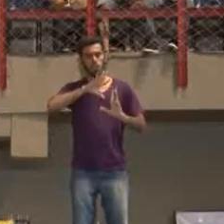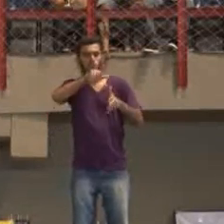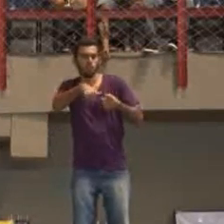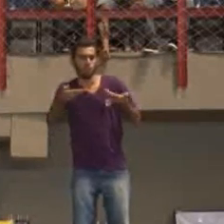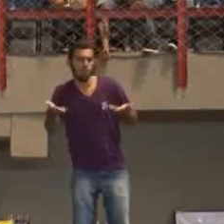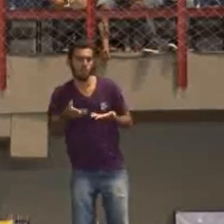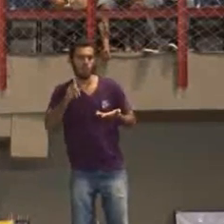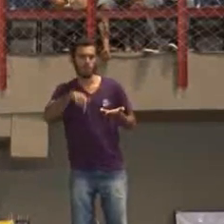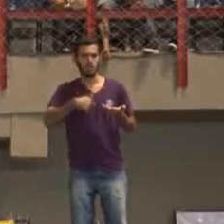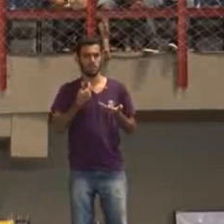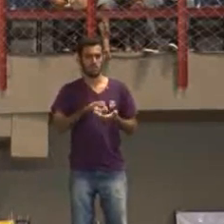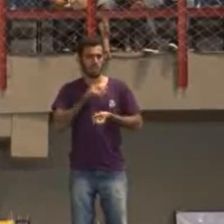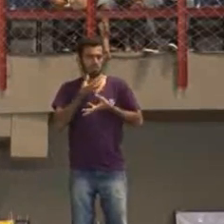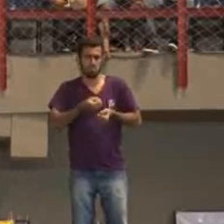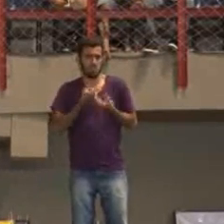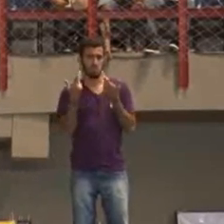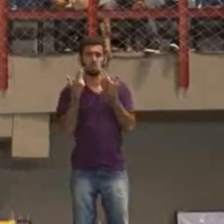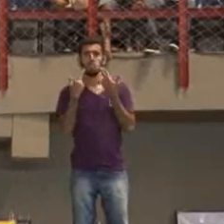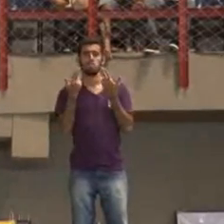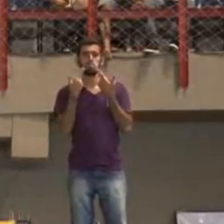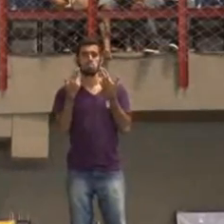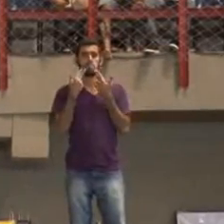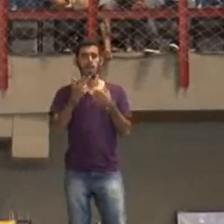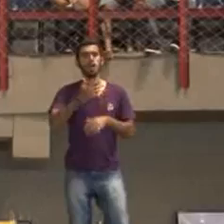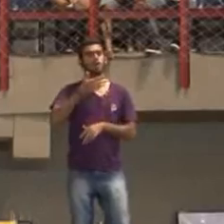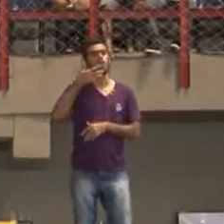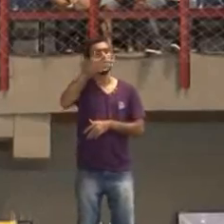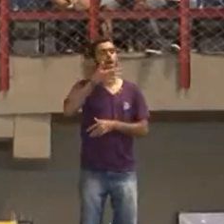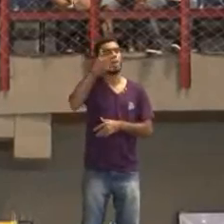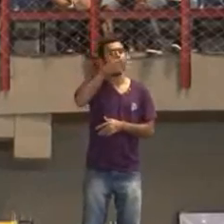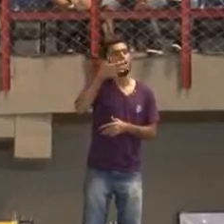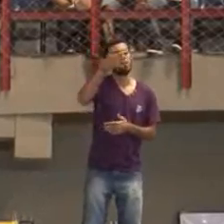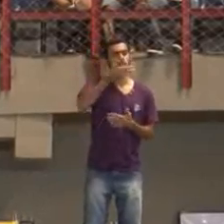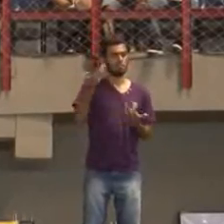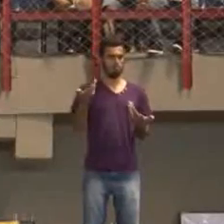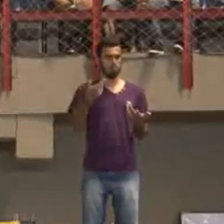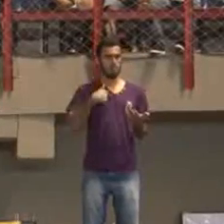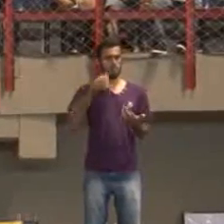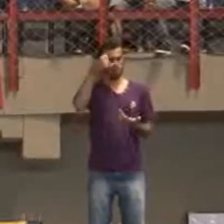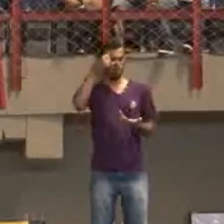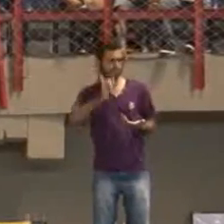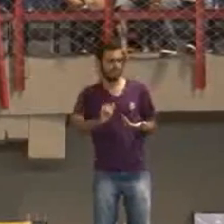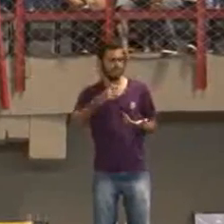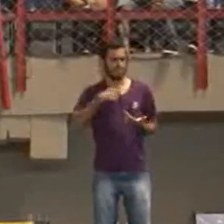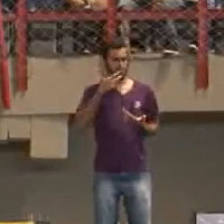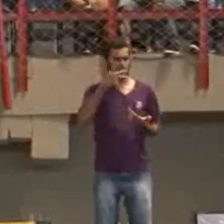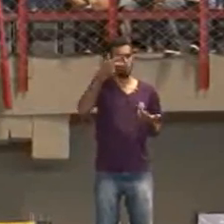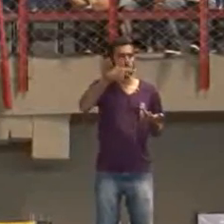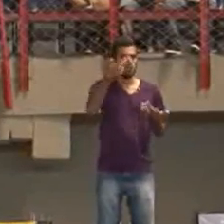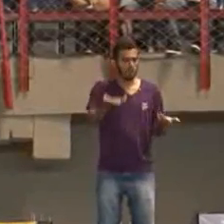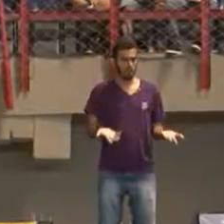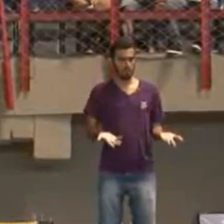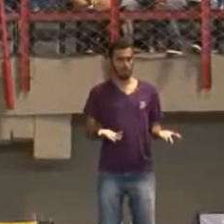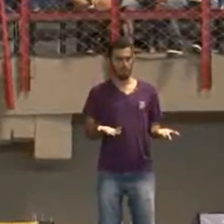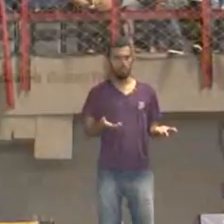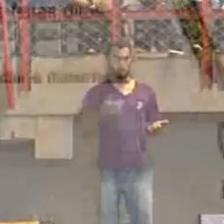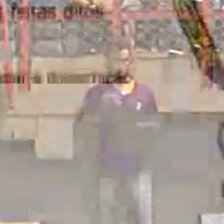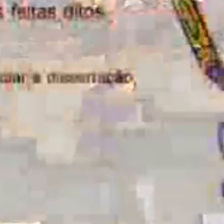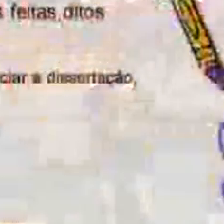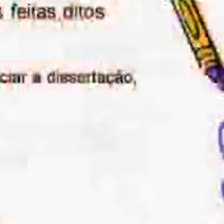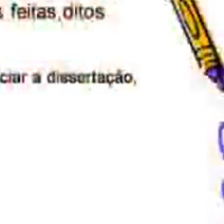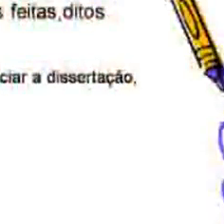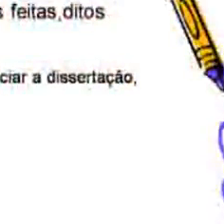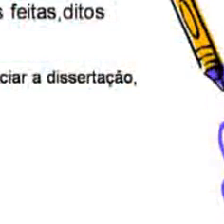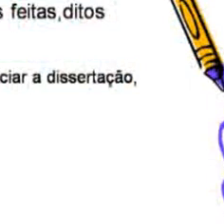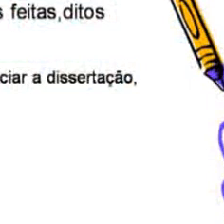usamos na oralidade. Tá certo? Evite oralidades do seu texto. Olha aí, ó, observação. Algumas